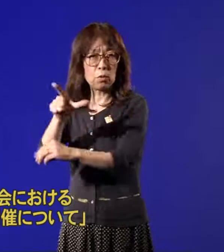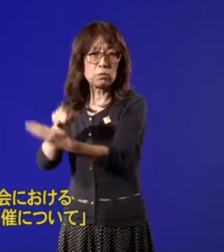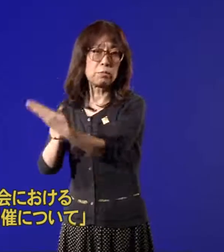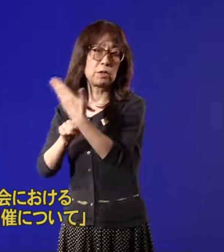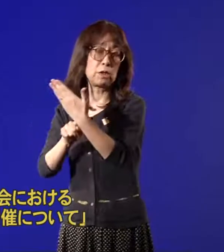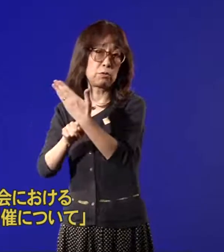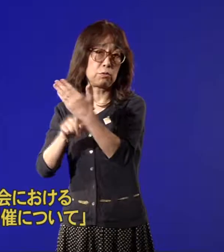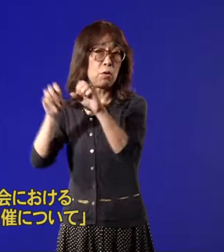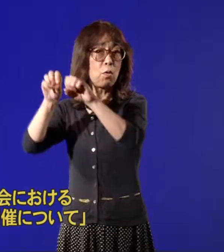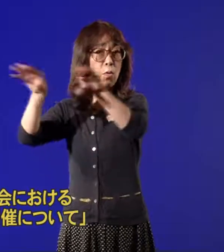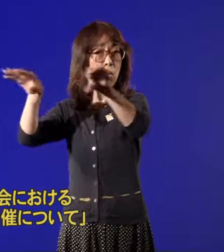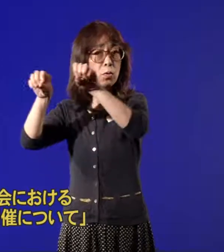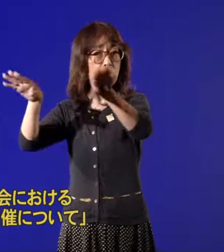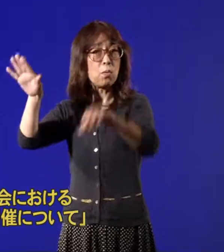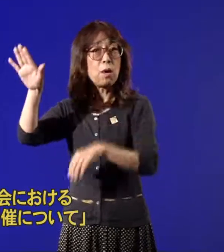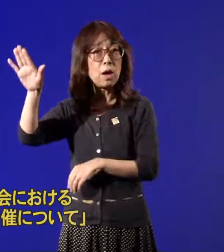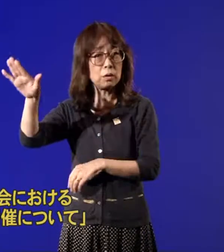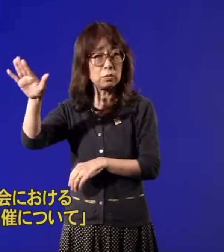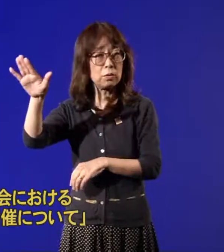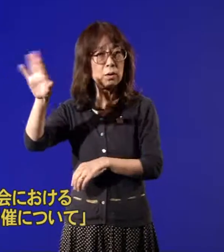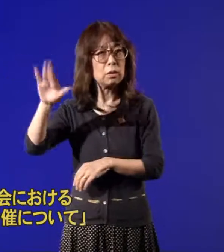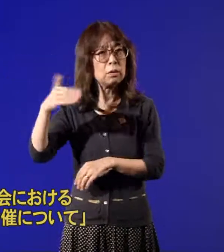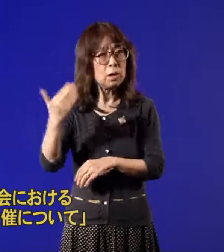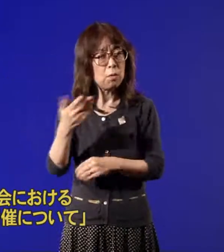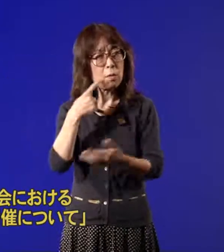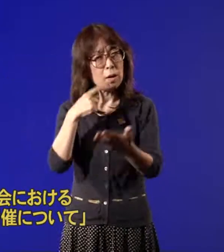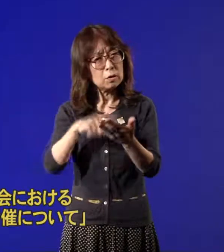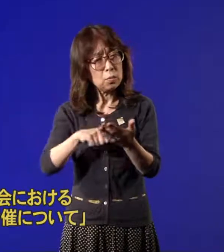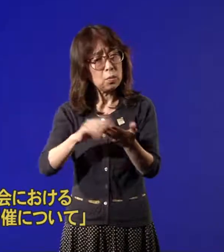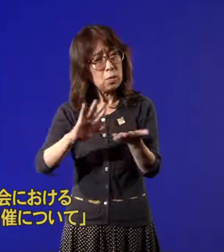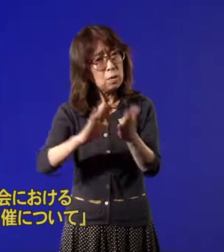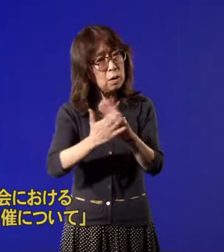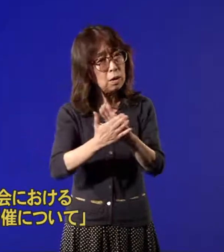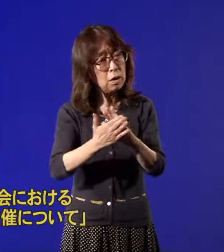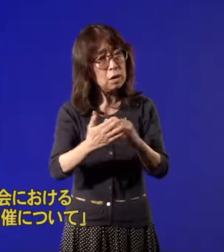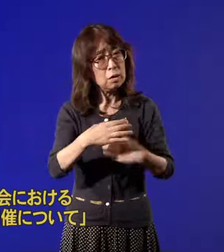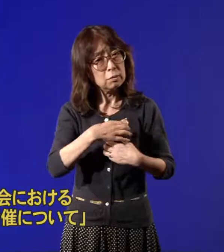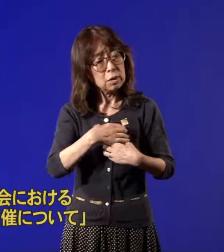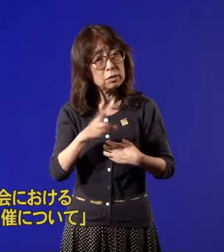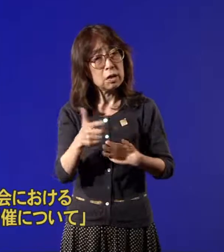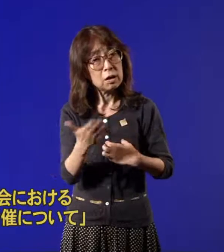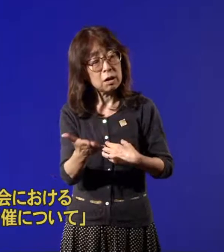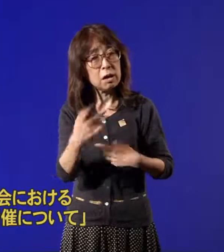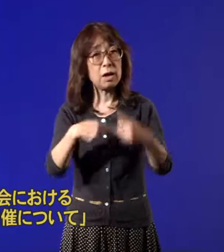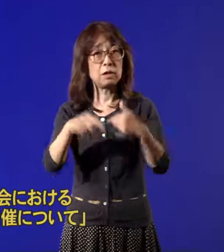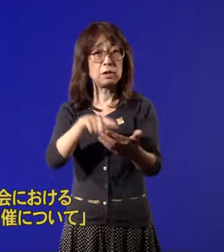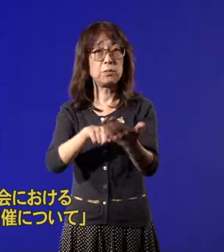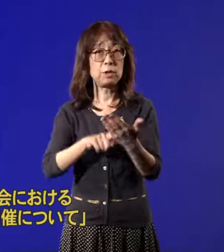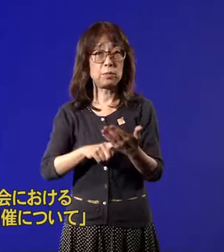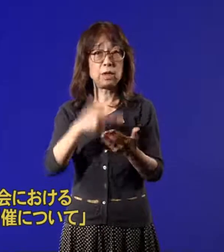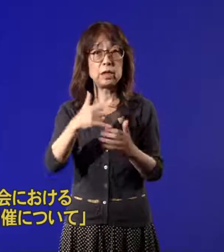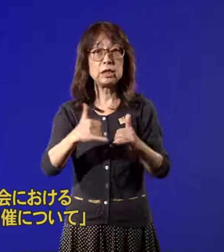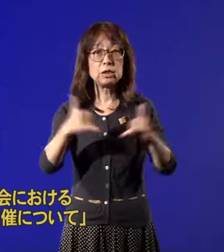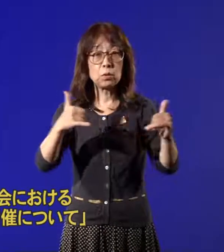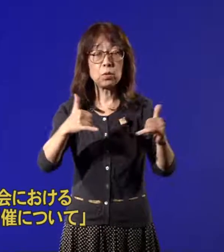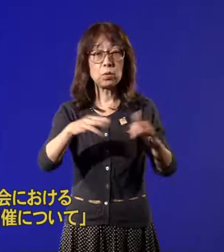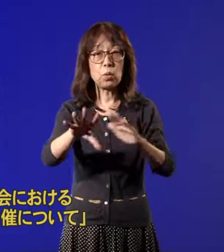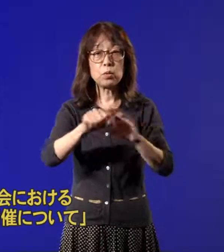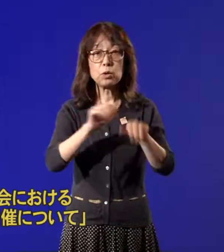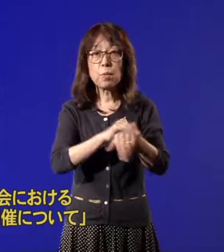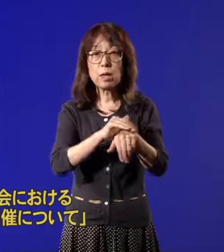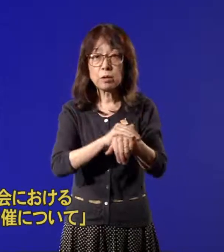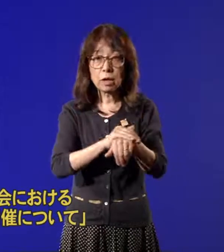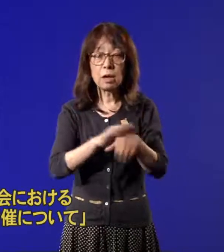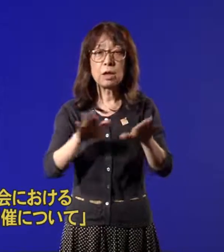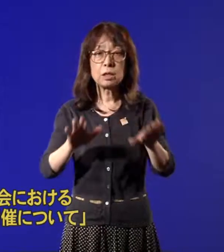とか、まあ、その一方で簡素化になるのではないかというような報道もあります。こういったことに対する市長の受け止めと今現